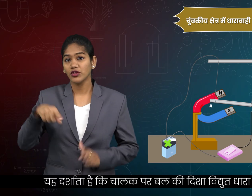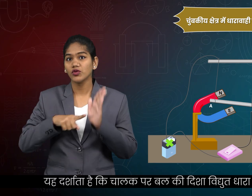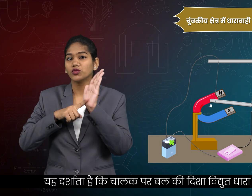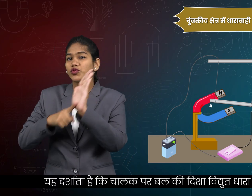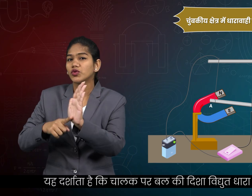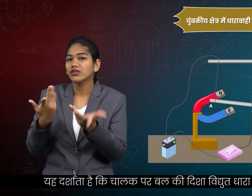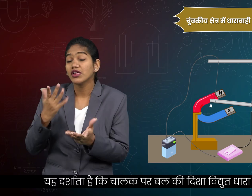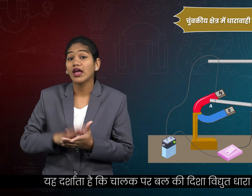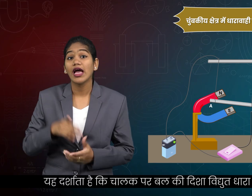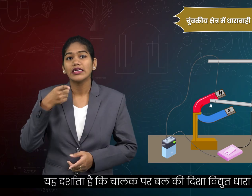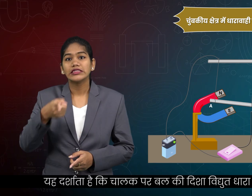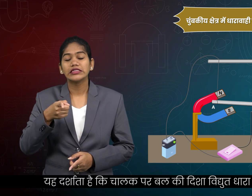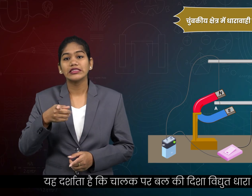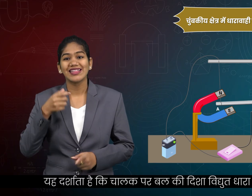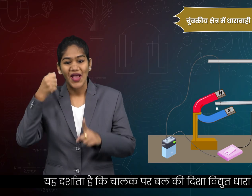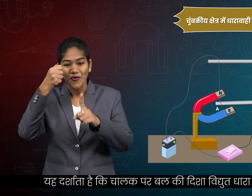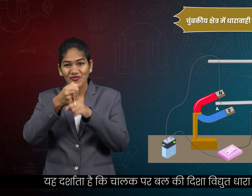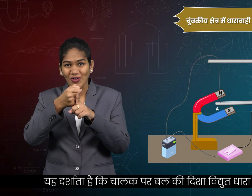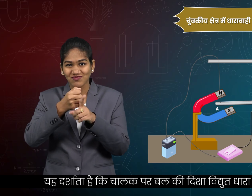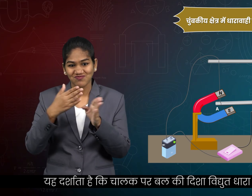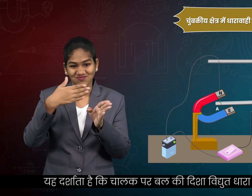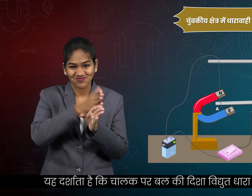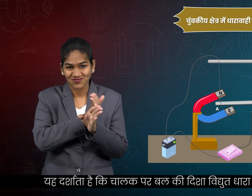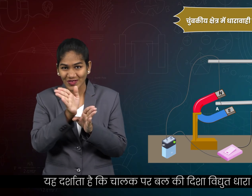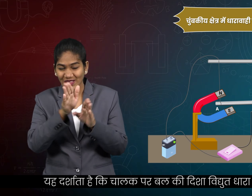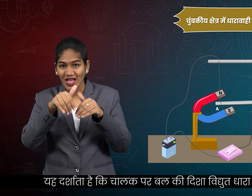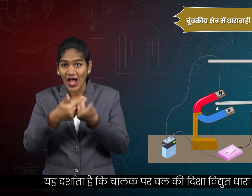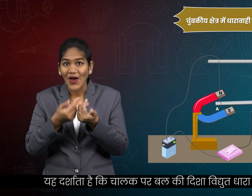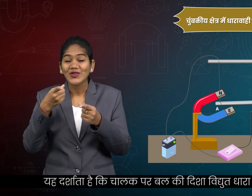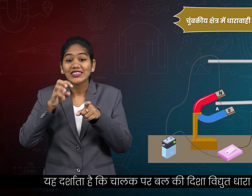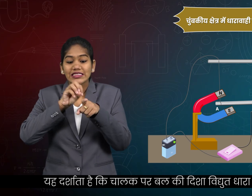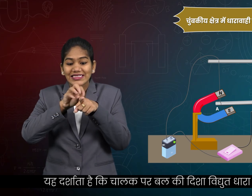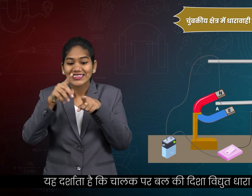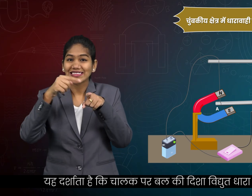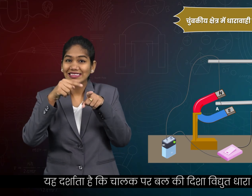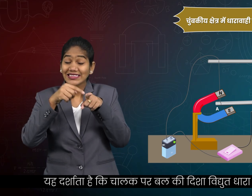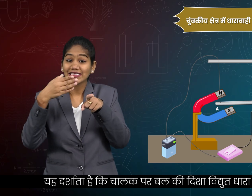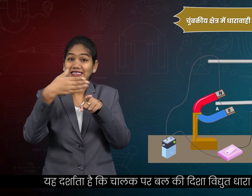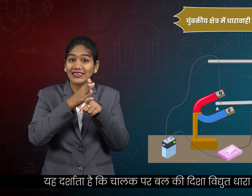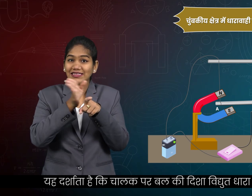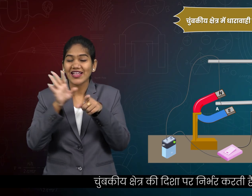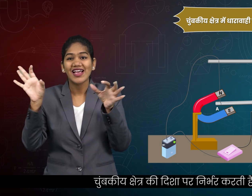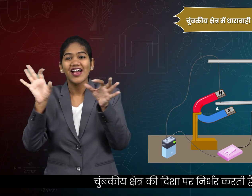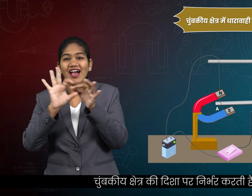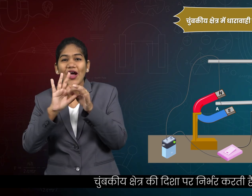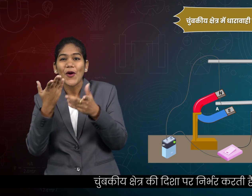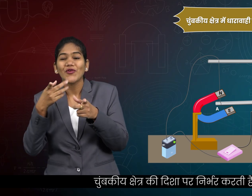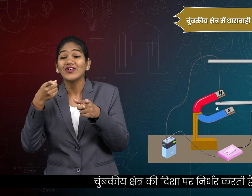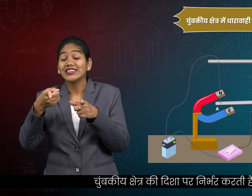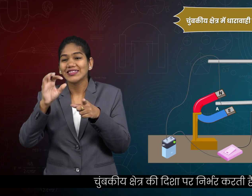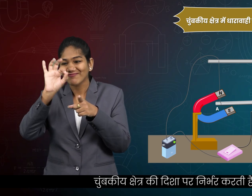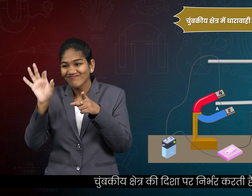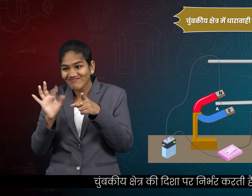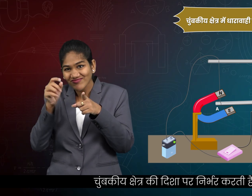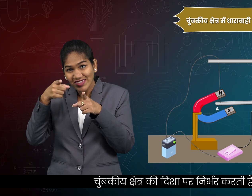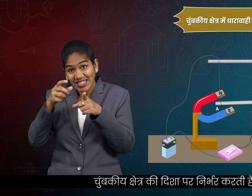यह दर्शाता है कि चालक पर बल की दिशा विद्युत धारा की दिशा तथा चुंबकीय क्षेत्र